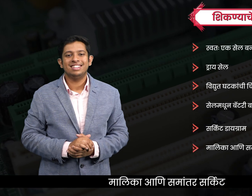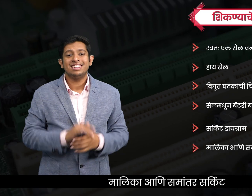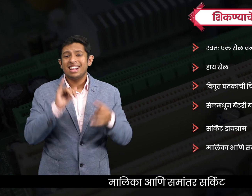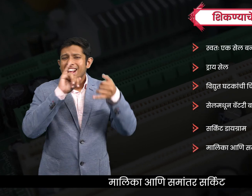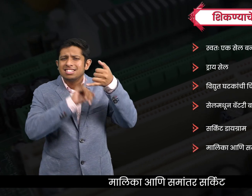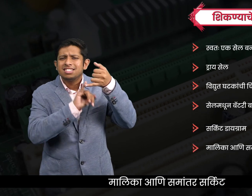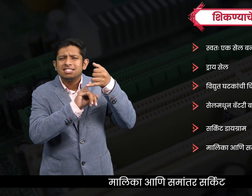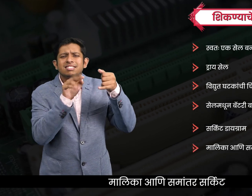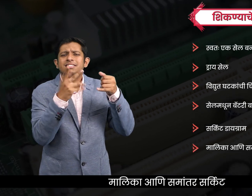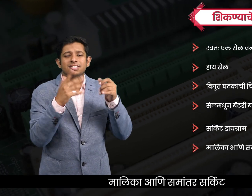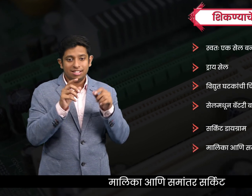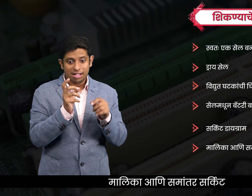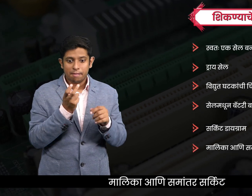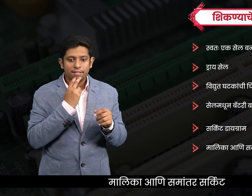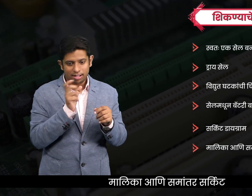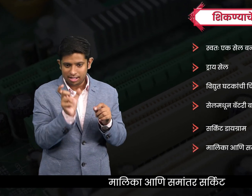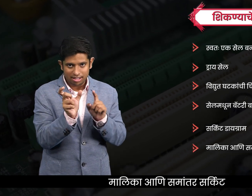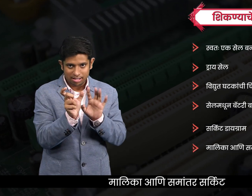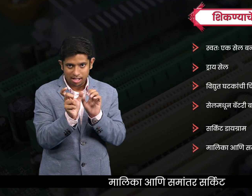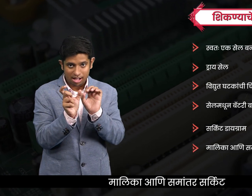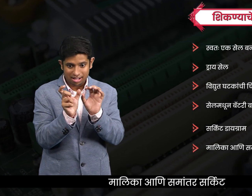मालिका आणि समांतर सर्किटे.